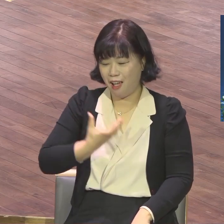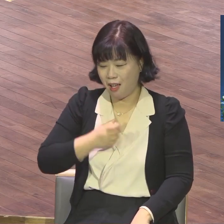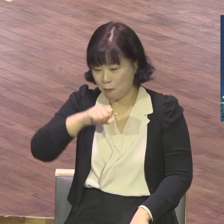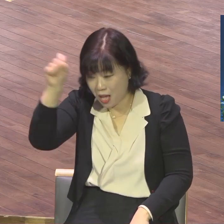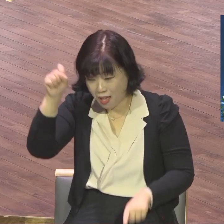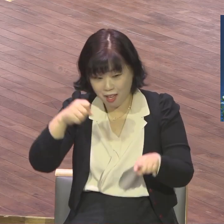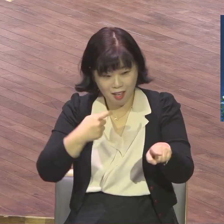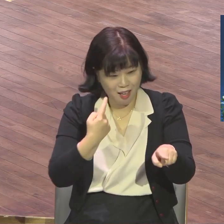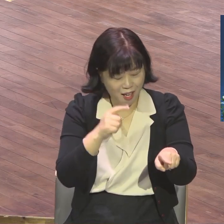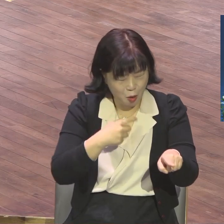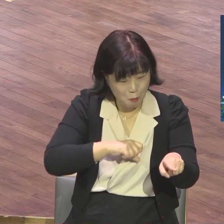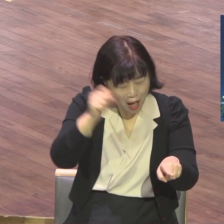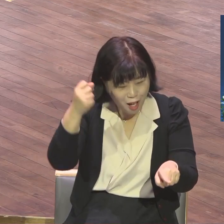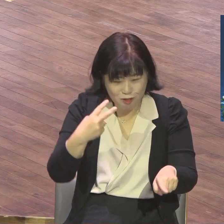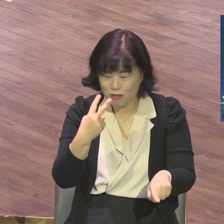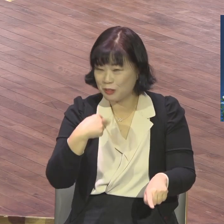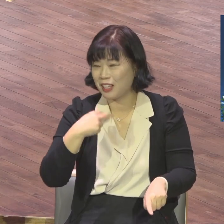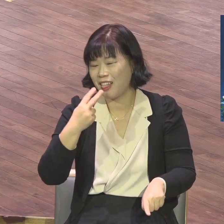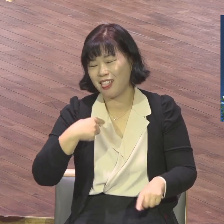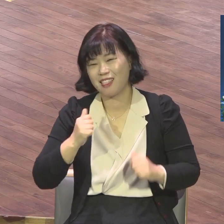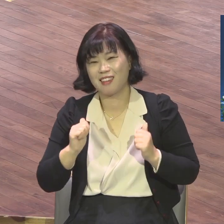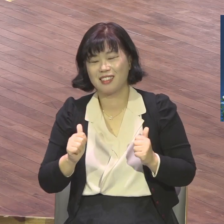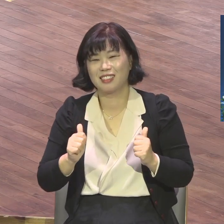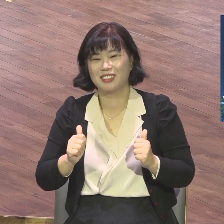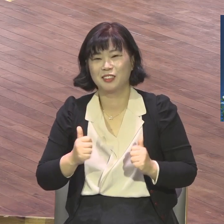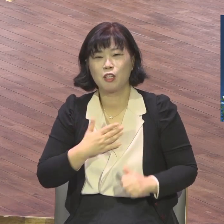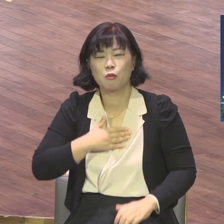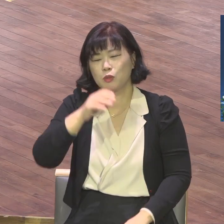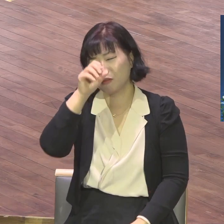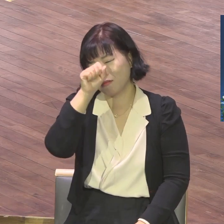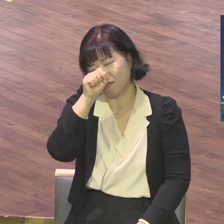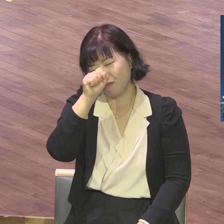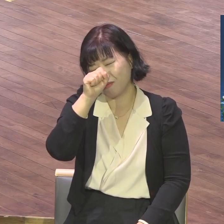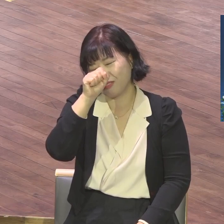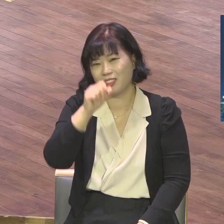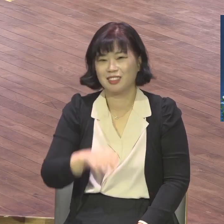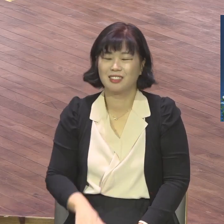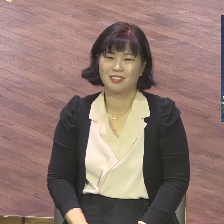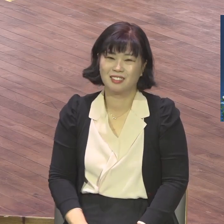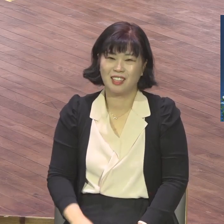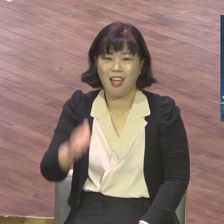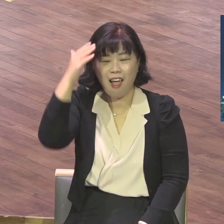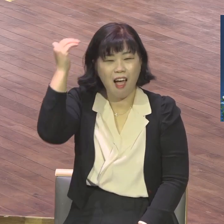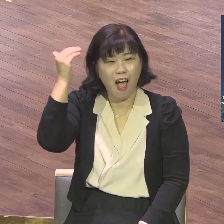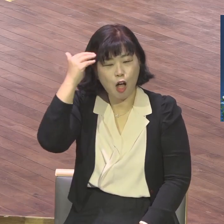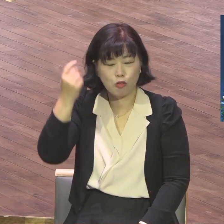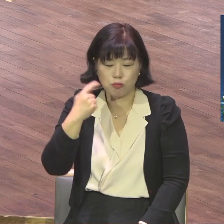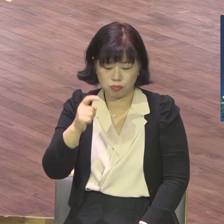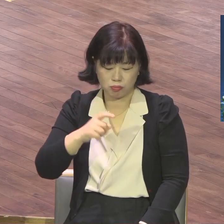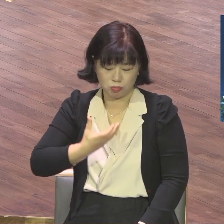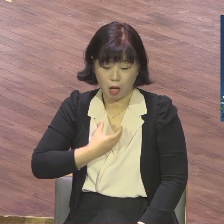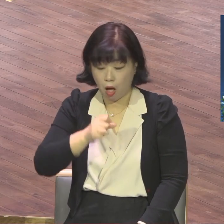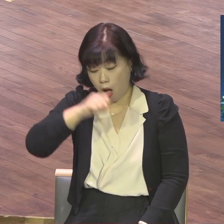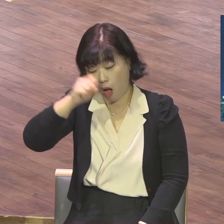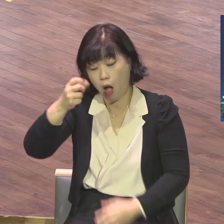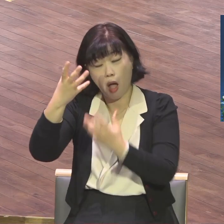그런데 우리나라 선수들이 많은 메달을 획득했는데 한 가지 안타까운 일이 있었어요.